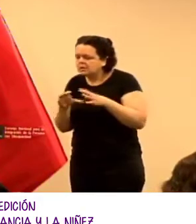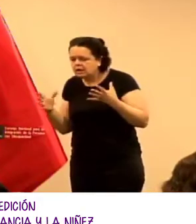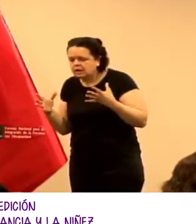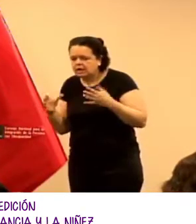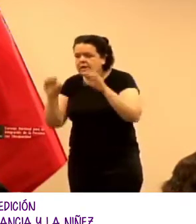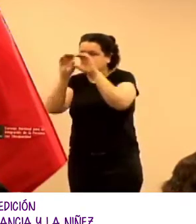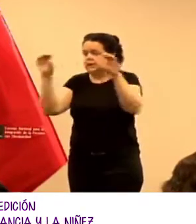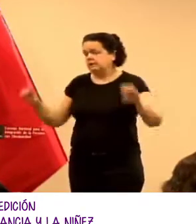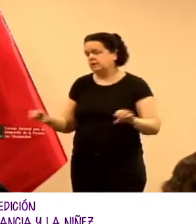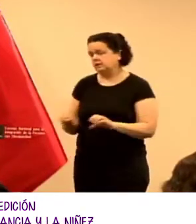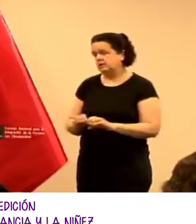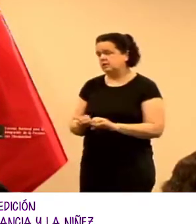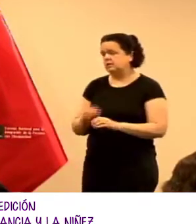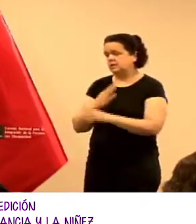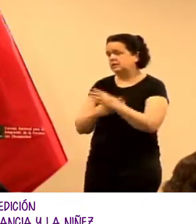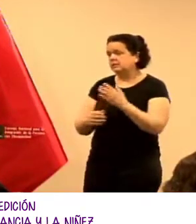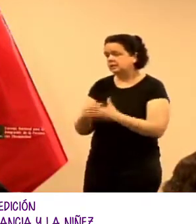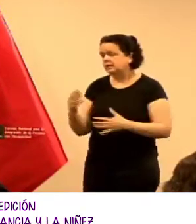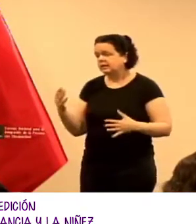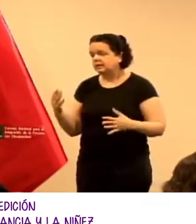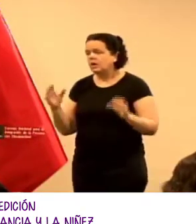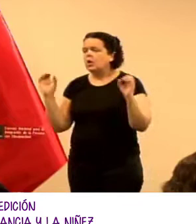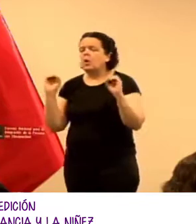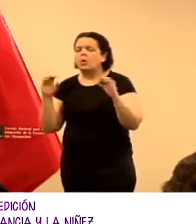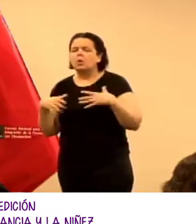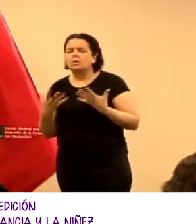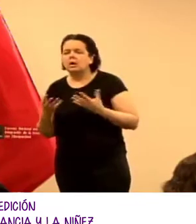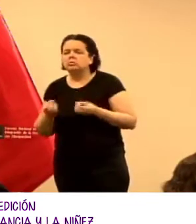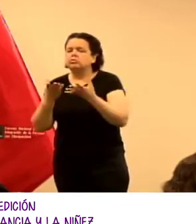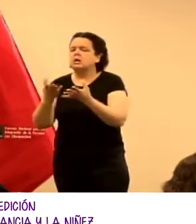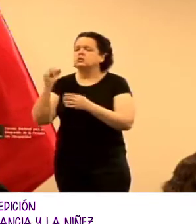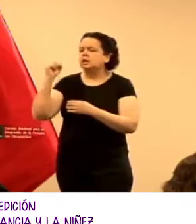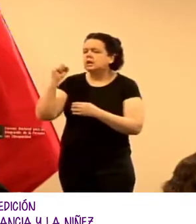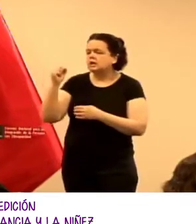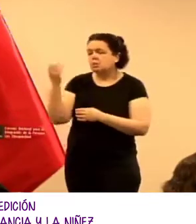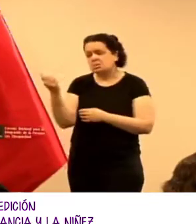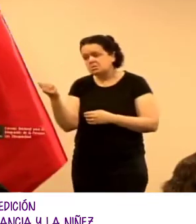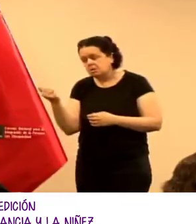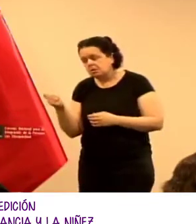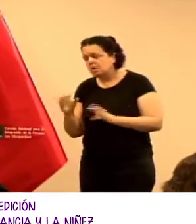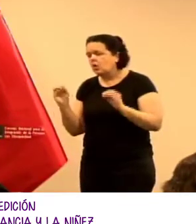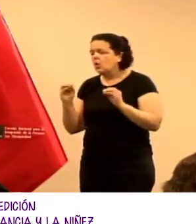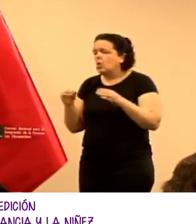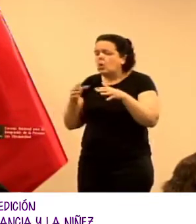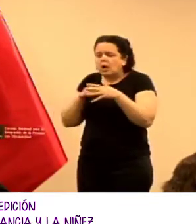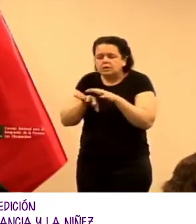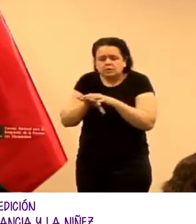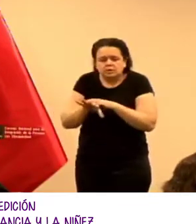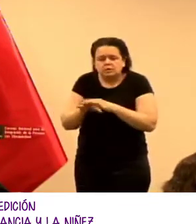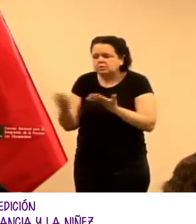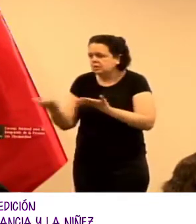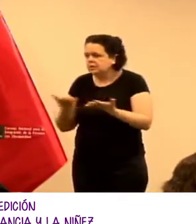una certificación de la discapacidad o para dar derecho a una pensión o un acceso a cualquier tipo